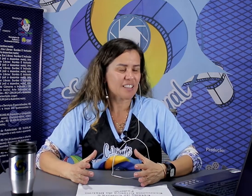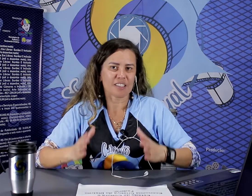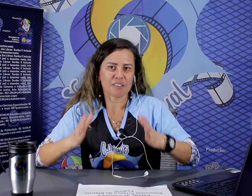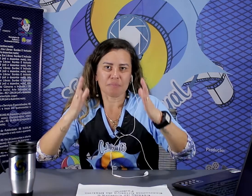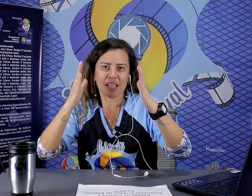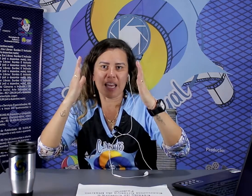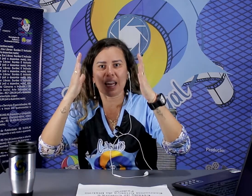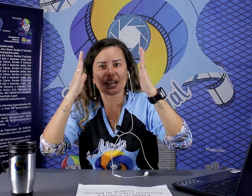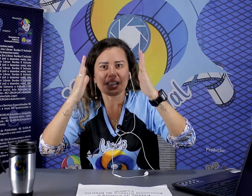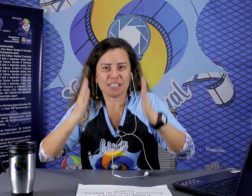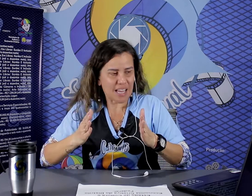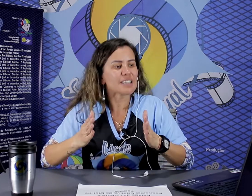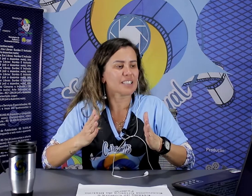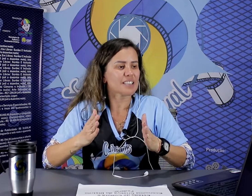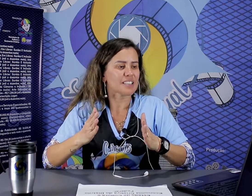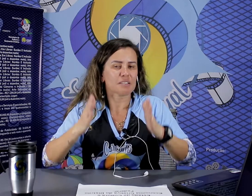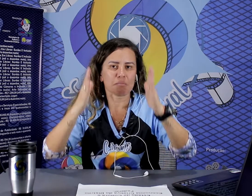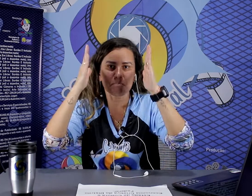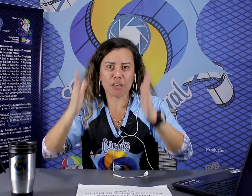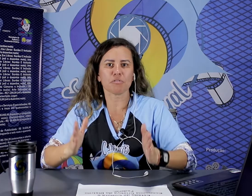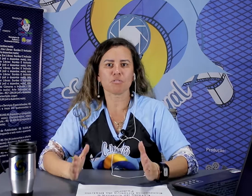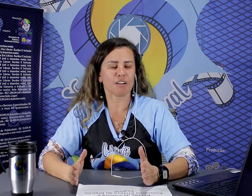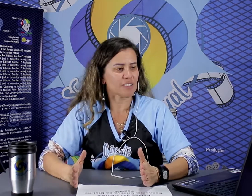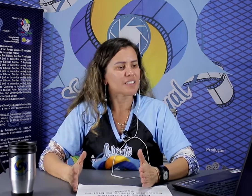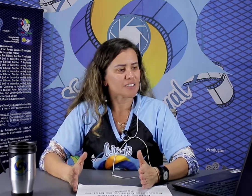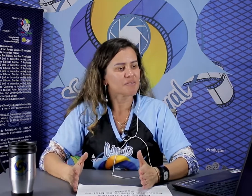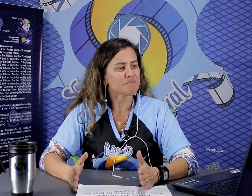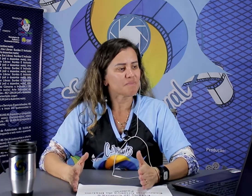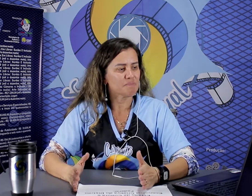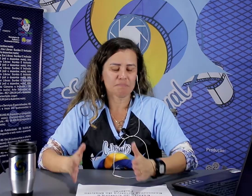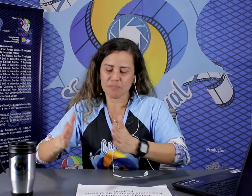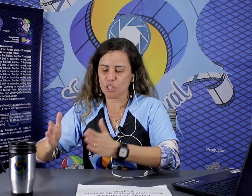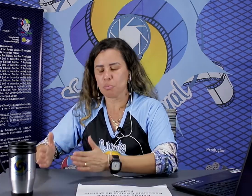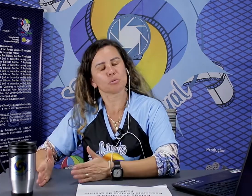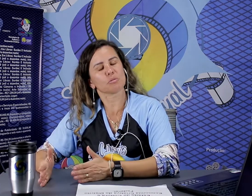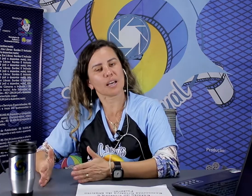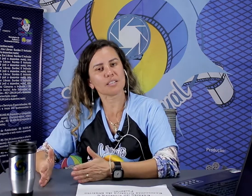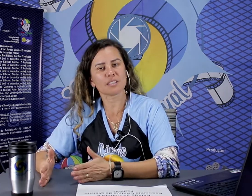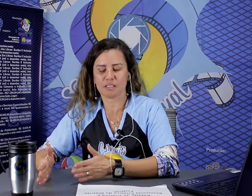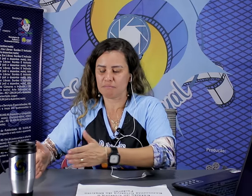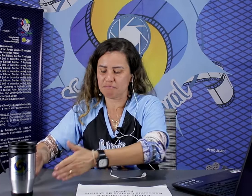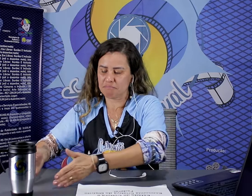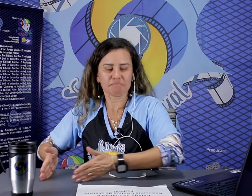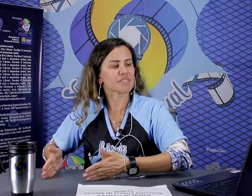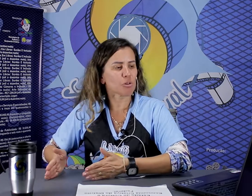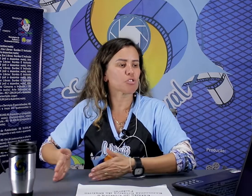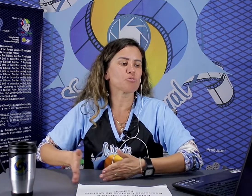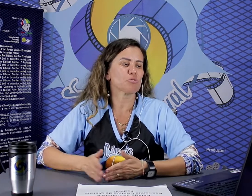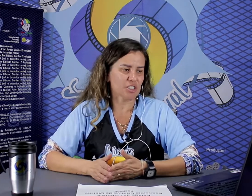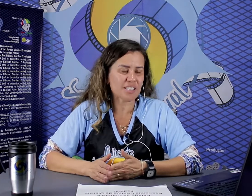Sim, sim, sim. Ela é acessada pelo visual. E o português Ah, tem outra estrutura de